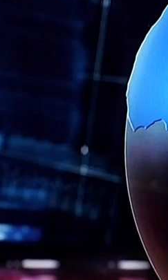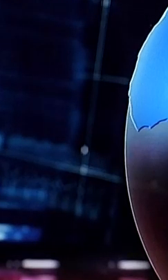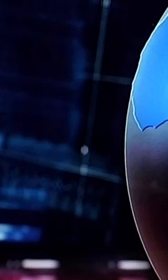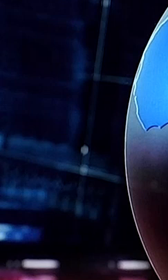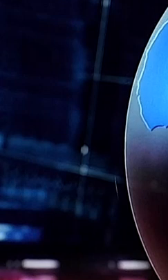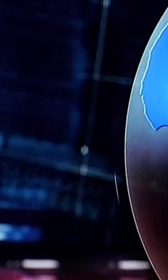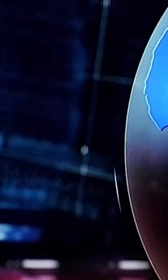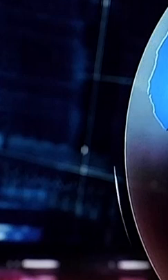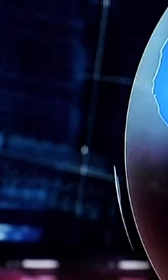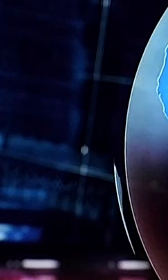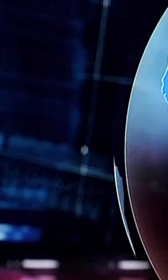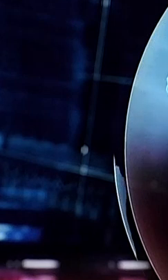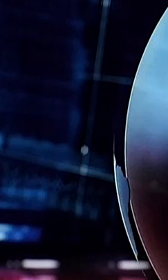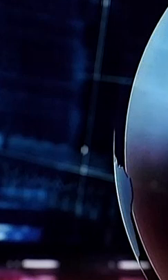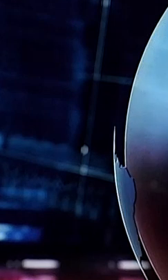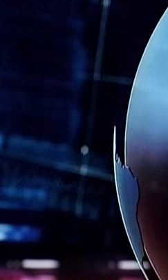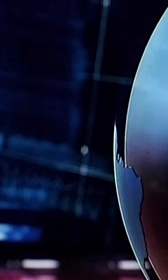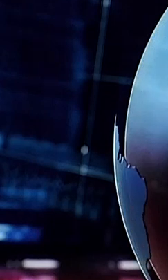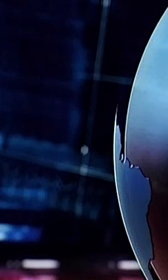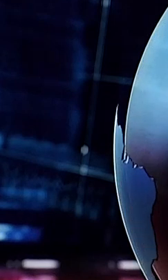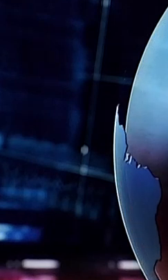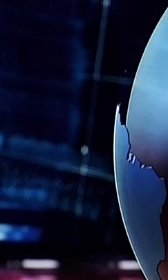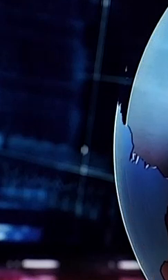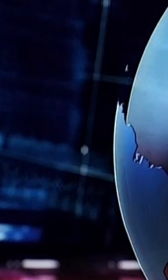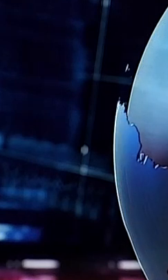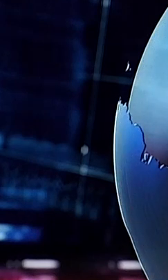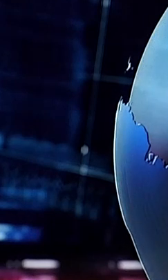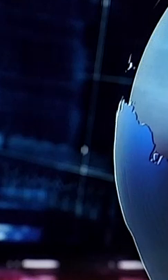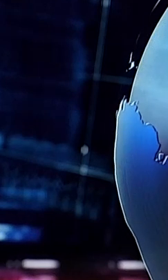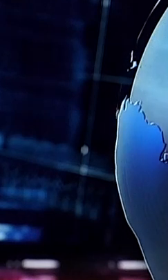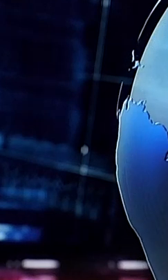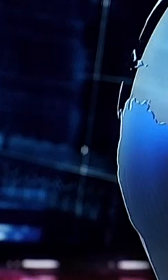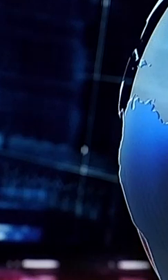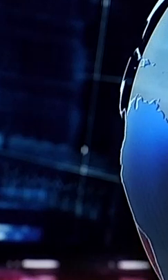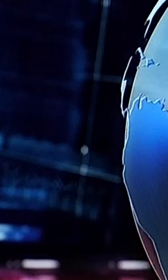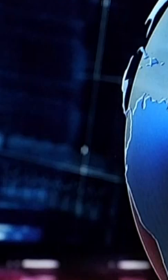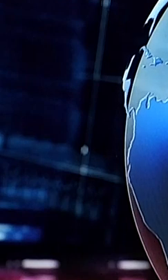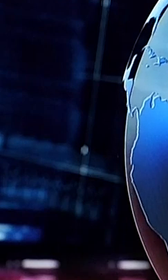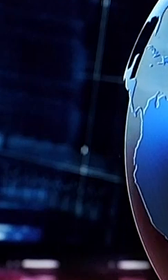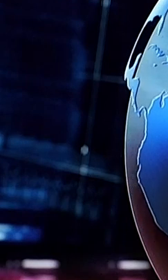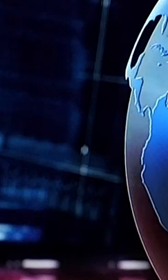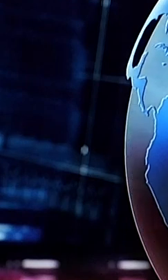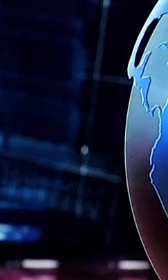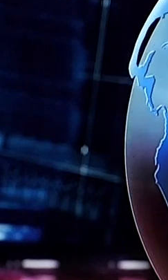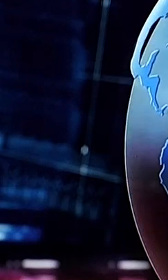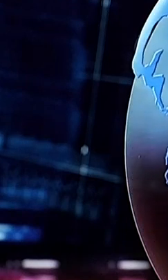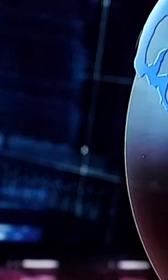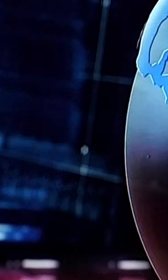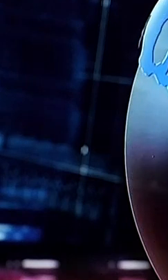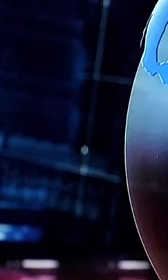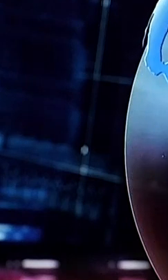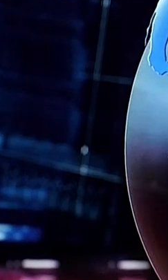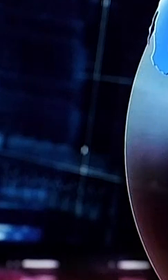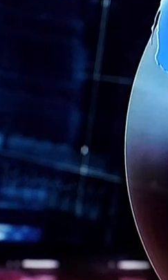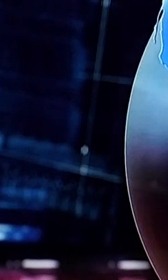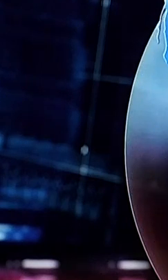Drage gledalke, dragi gledalci, toliko zaenkrat z moje strani. Ob 11. uri bomo na našem drugem programu imeli neposredni